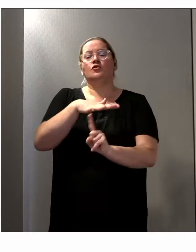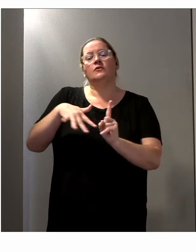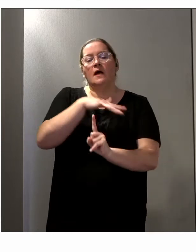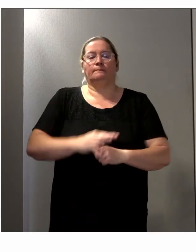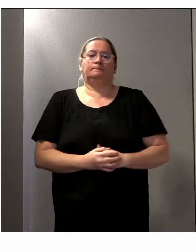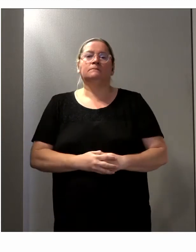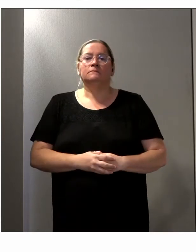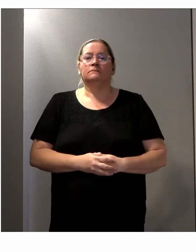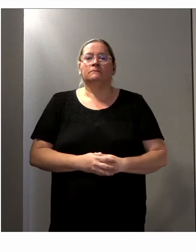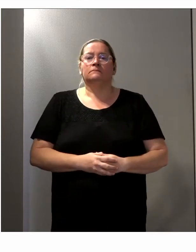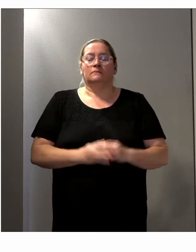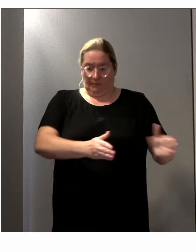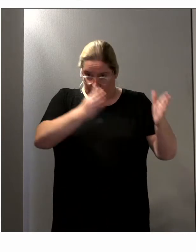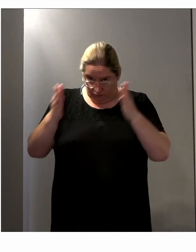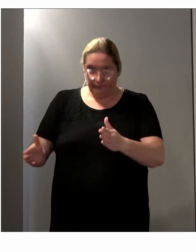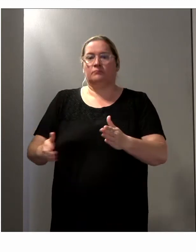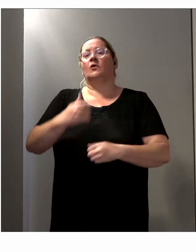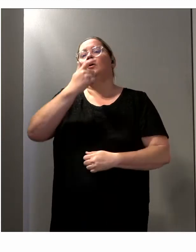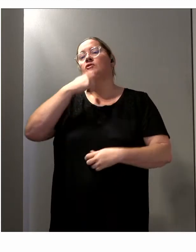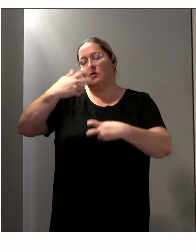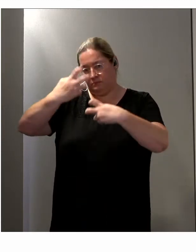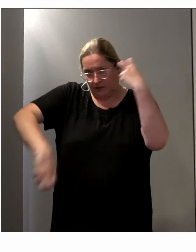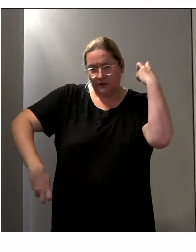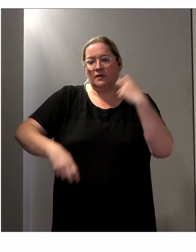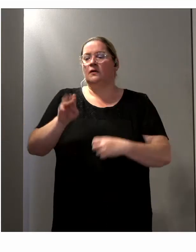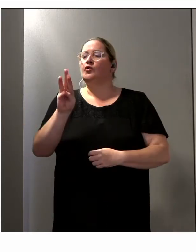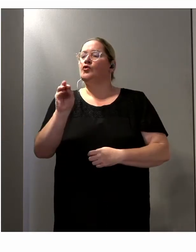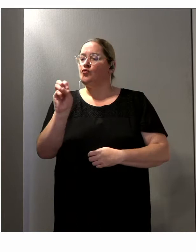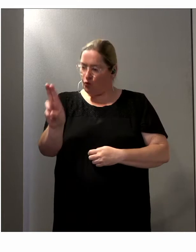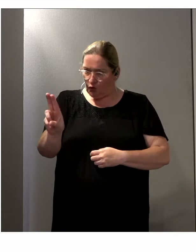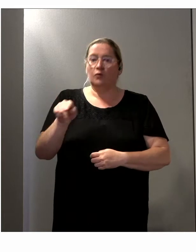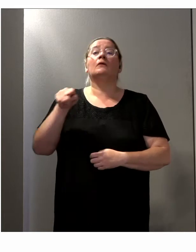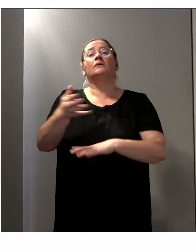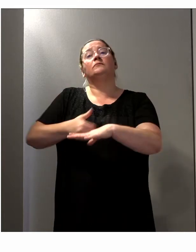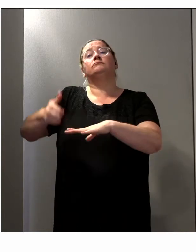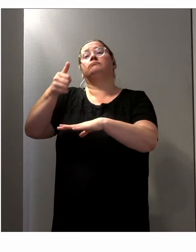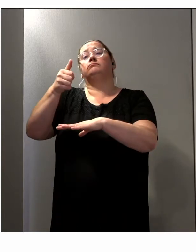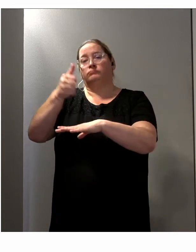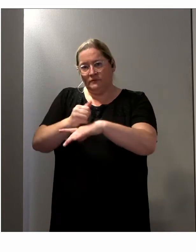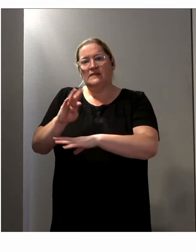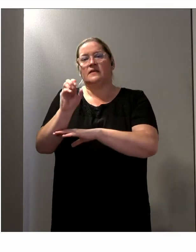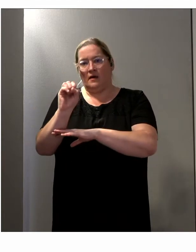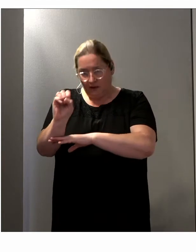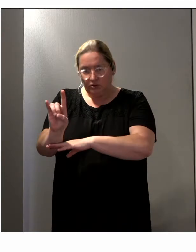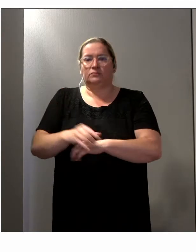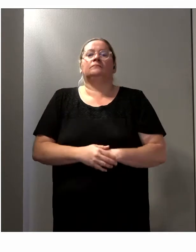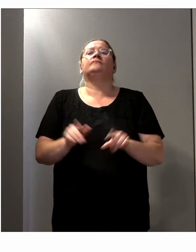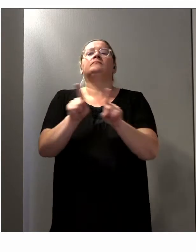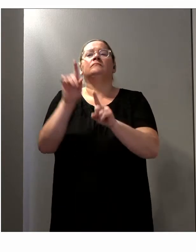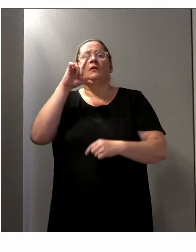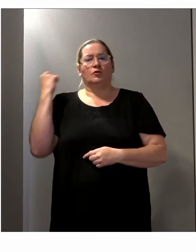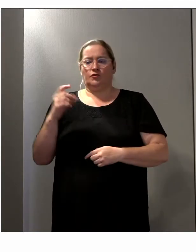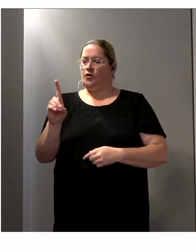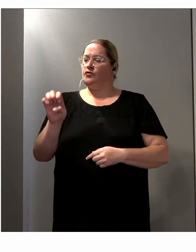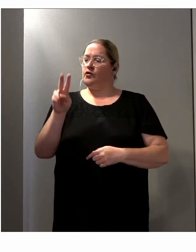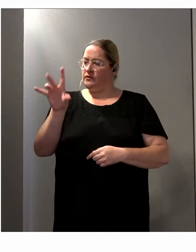Nous entendrons donc ensuite M. Jean-Marie Burguduru, président de la Commission nationale consultative des droits de l'homme, M. Christophe